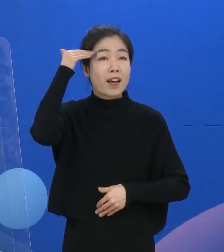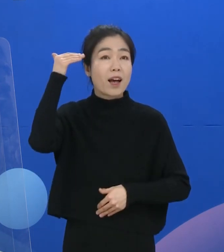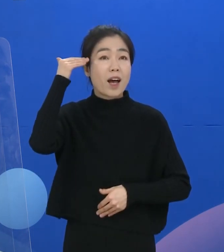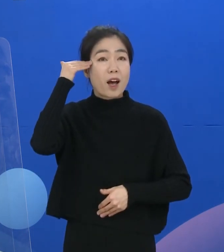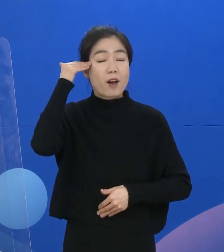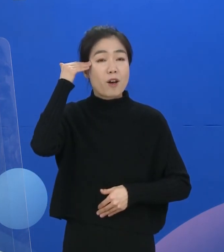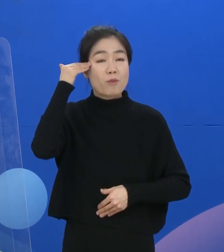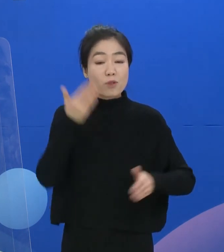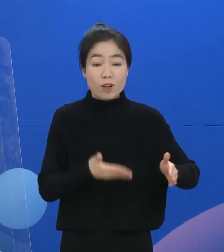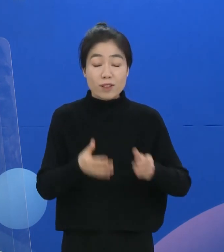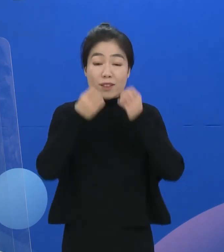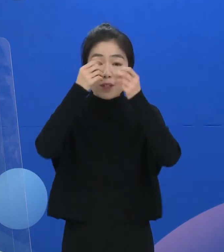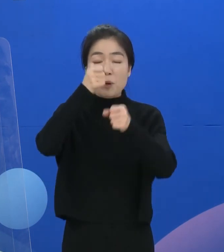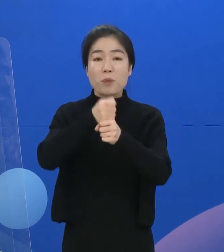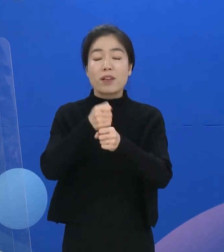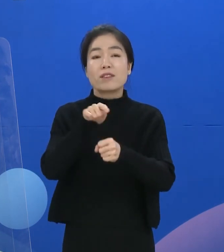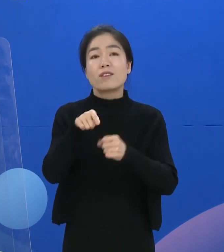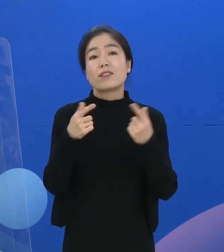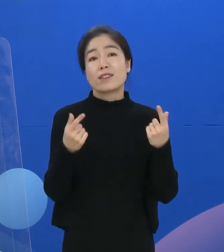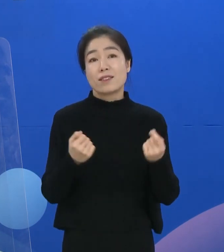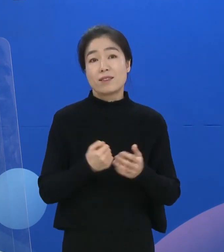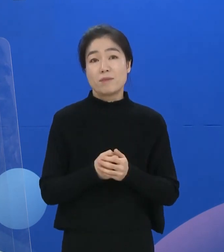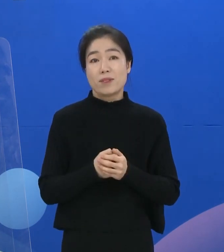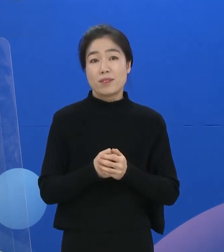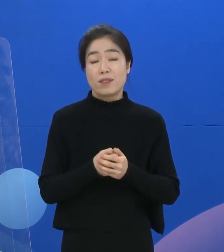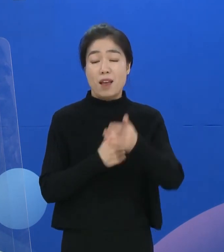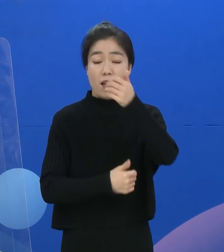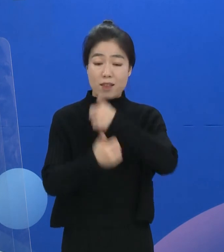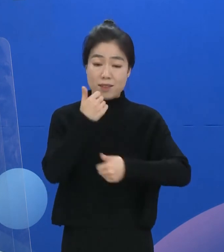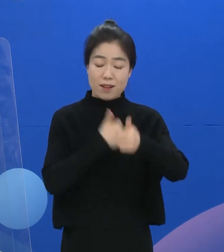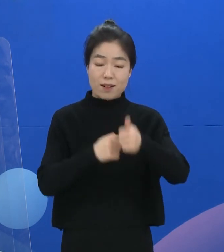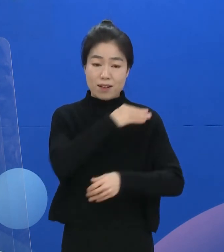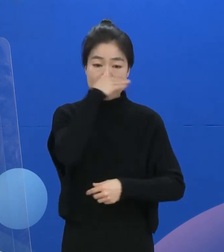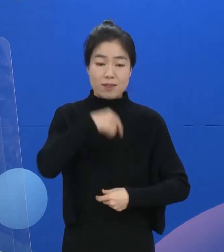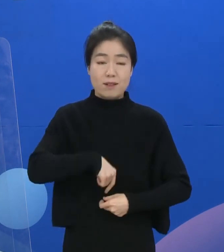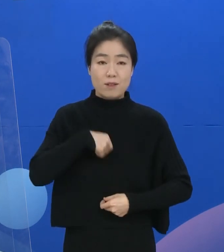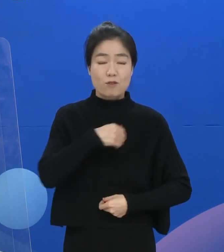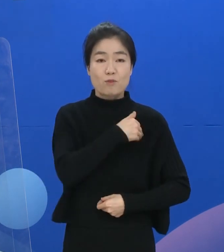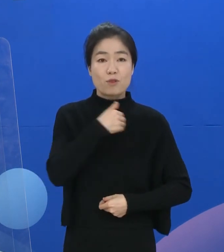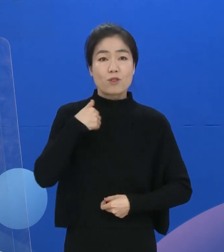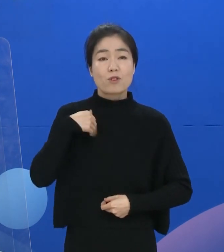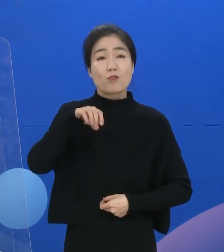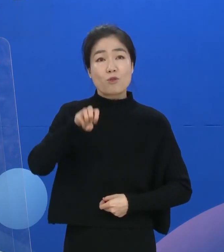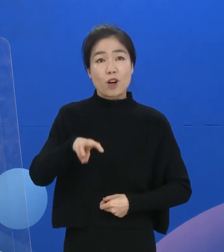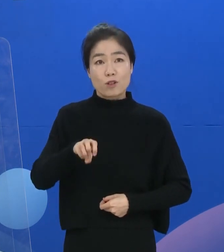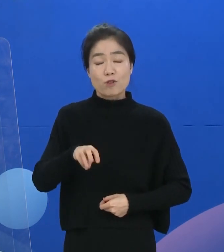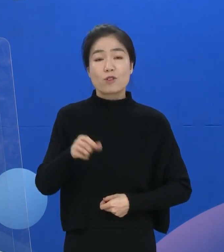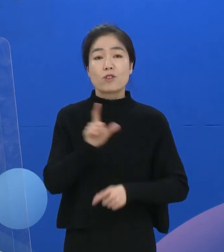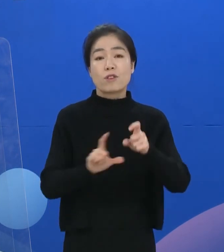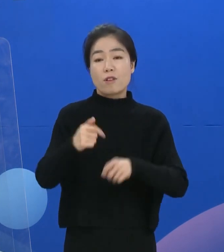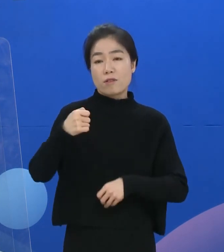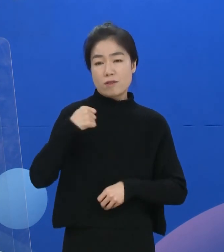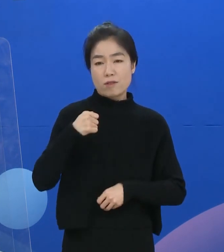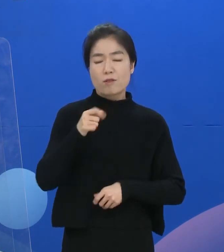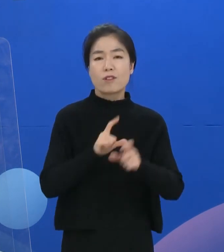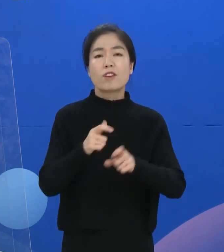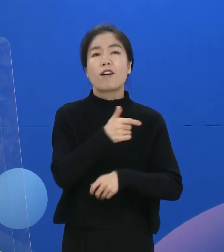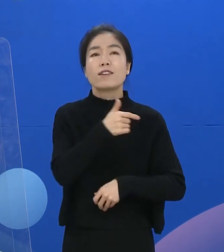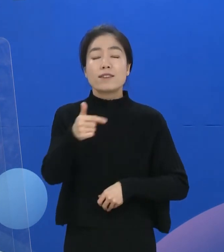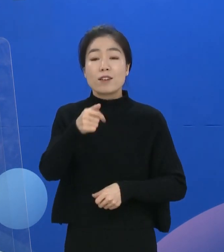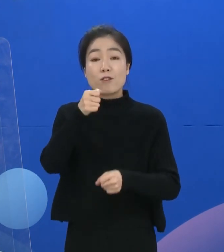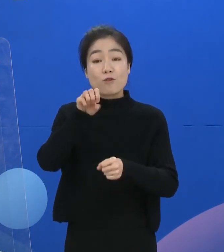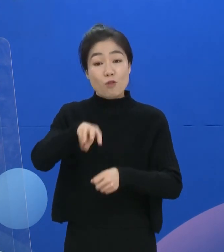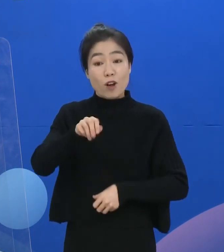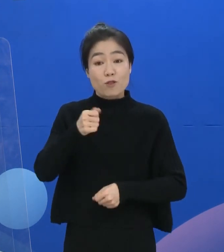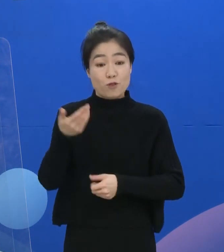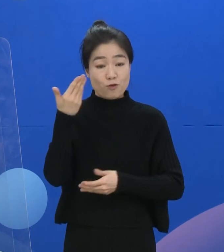존경하고 사랑하는 시민 여러분 광주가 가는 길이 대한민국의 길이 되고 있습니다 다음